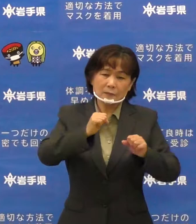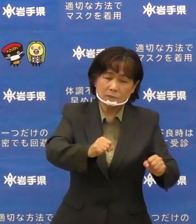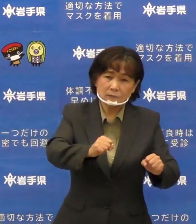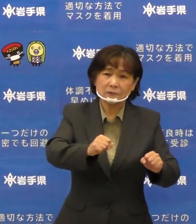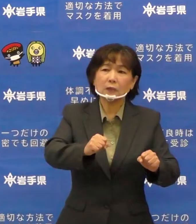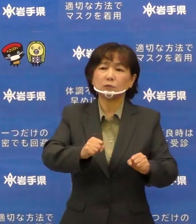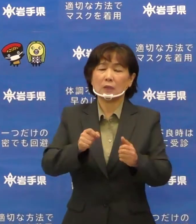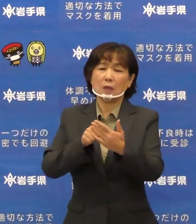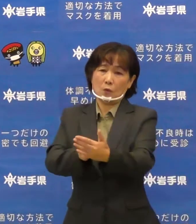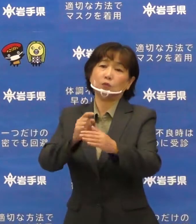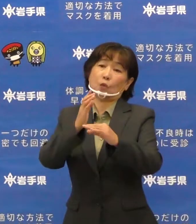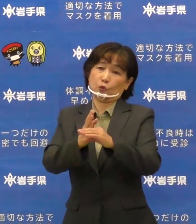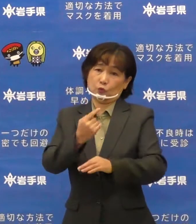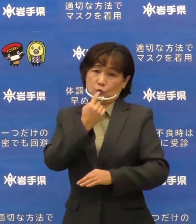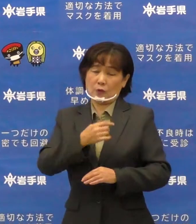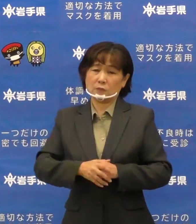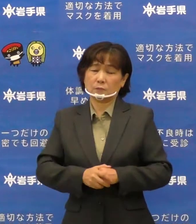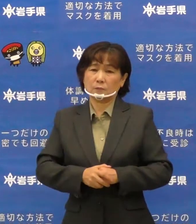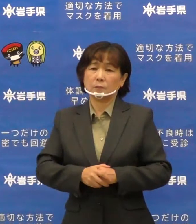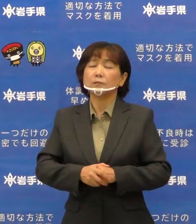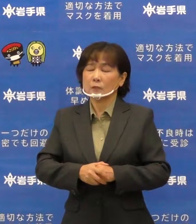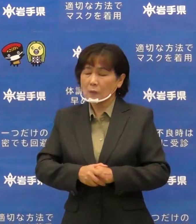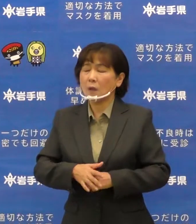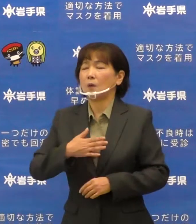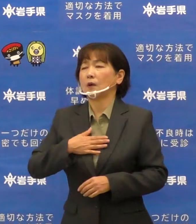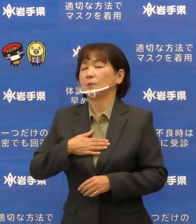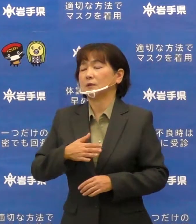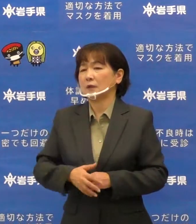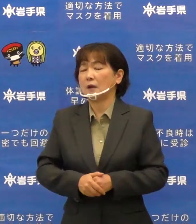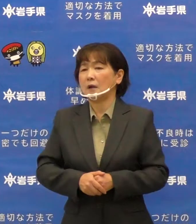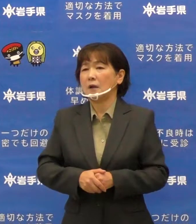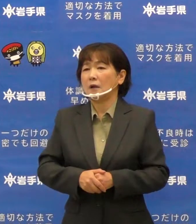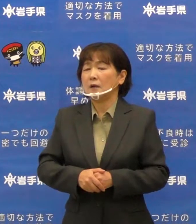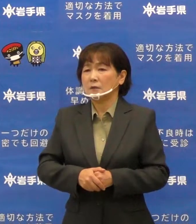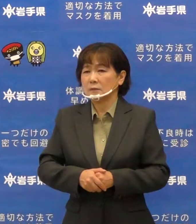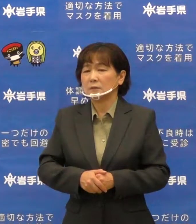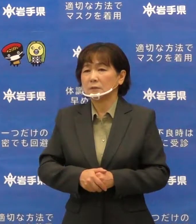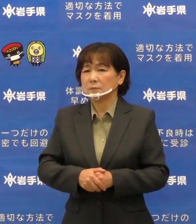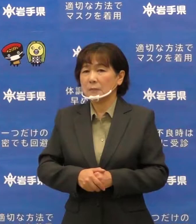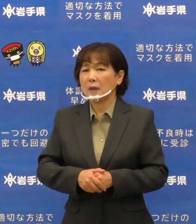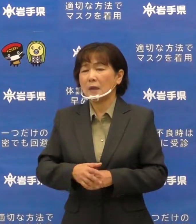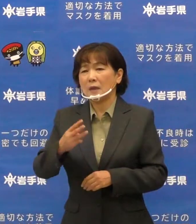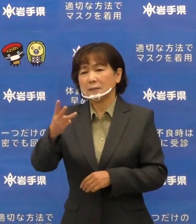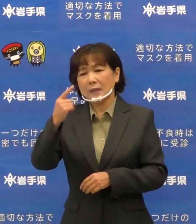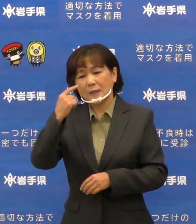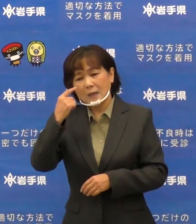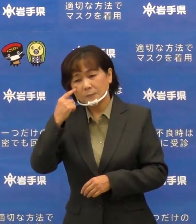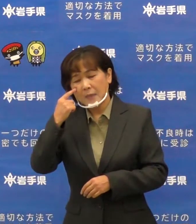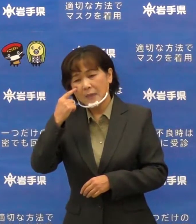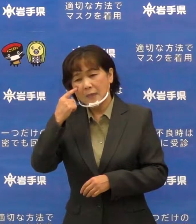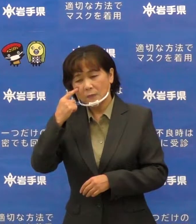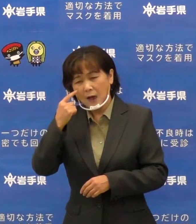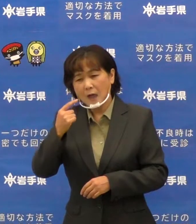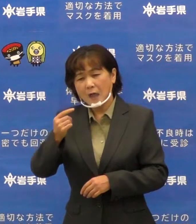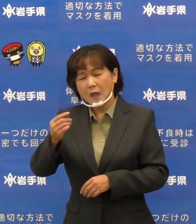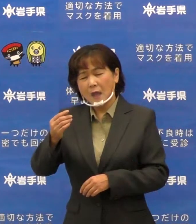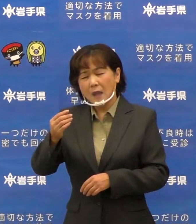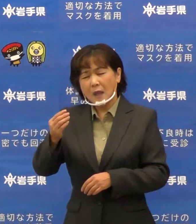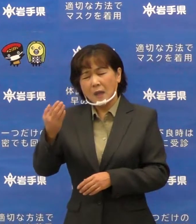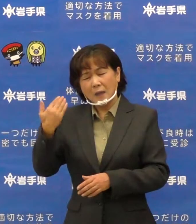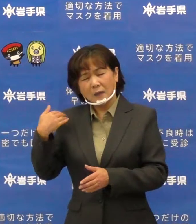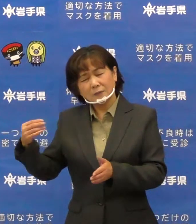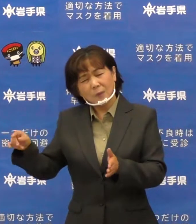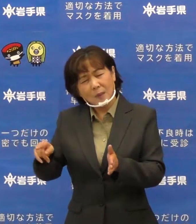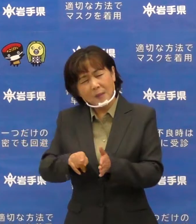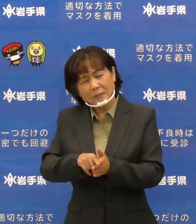なかなかこの今後長期間にわたるこの、まあ、3回目接種となっていくとまた同じことの繰り返しで、まあ、なかなか